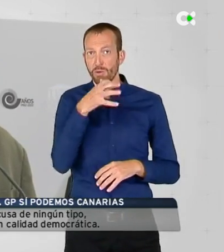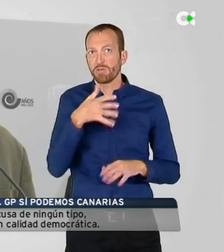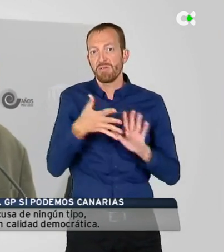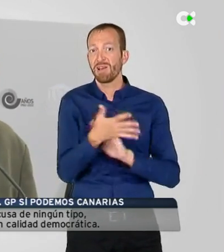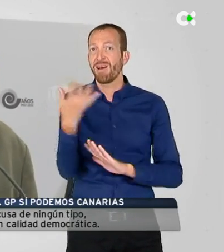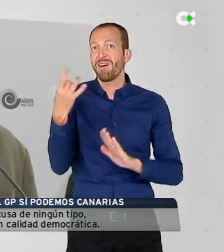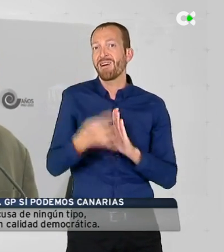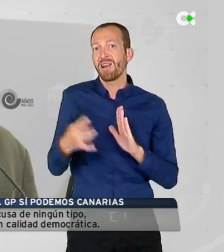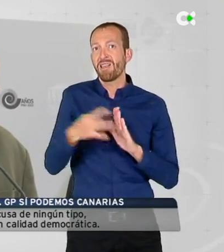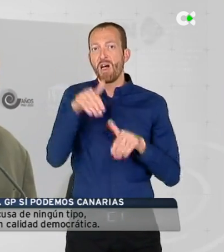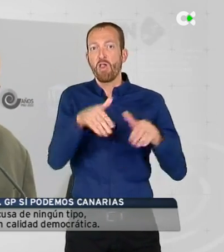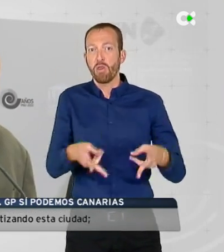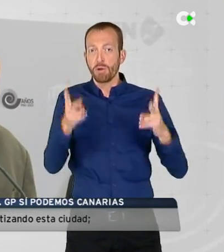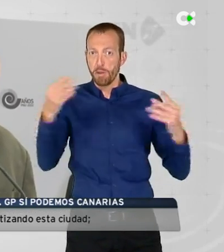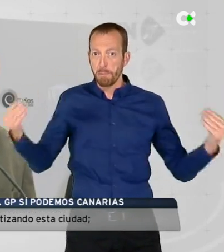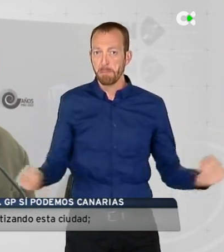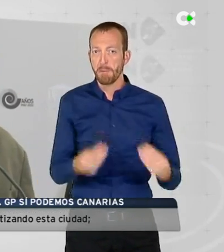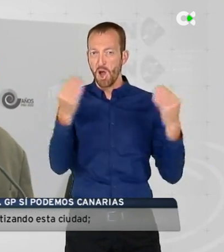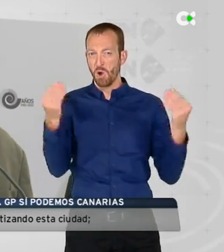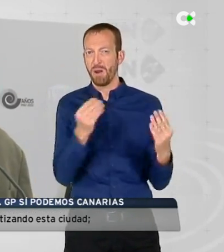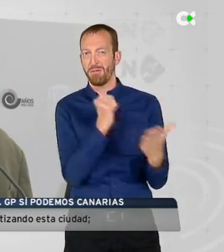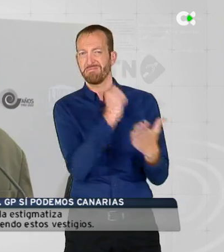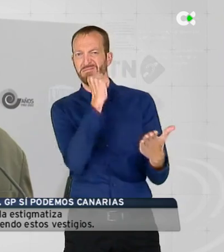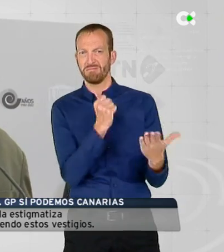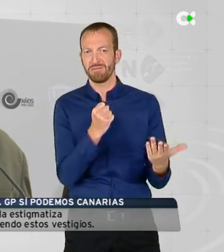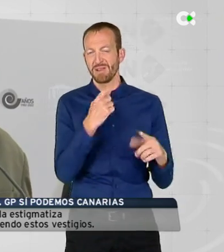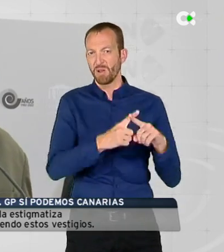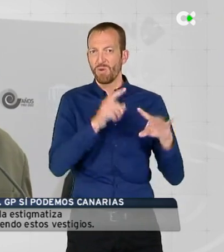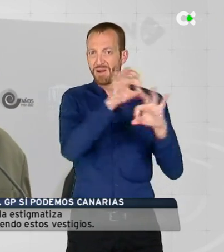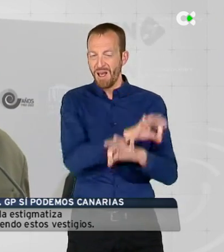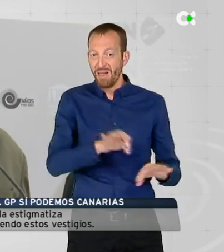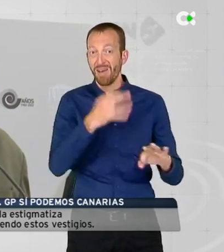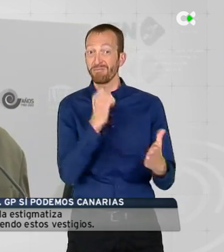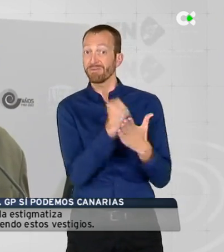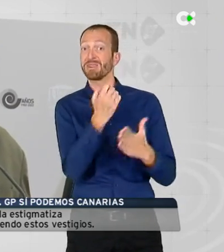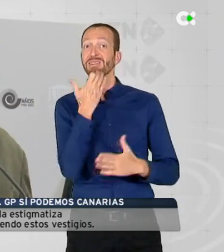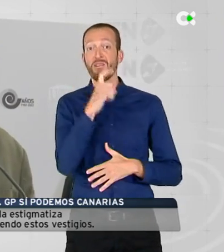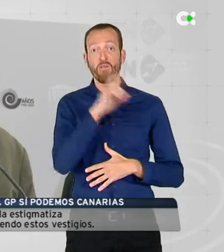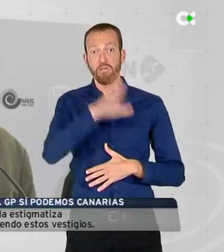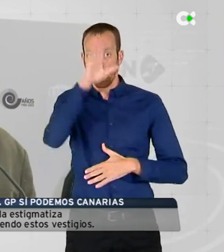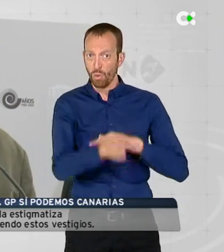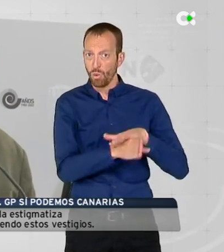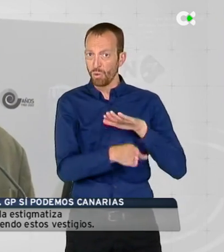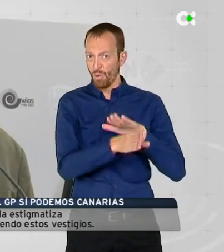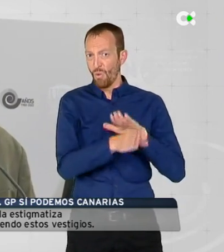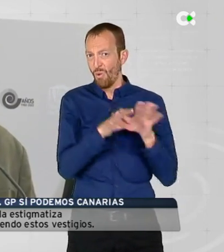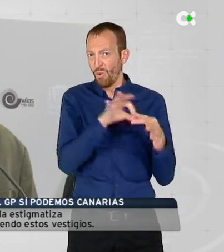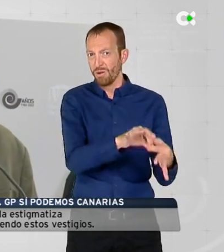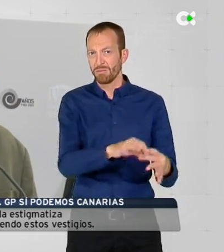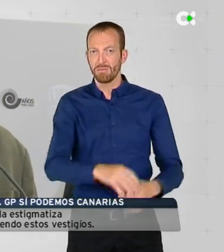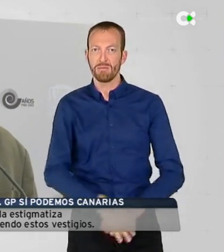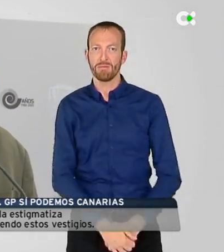calidad democrática, no se está estigmatizando a esta ciudad, al contrario, estigmatiza a quien sigue manteniendo estos vestigios.